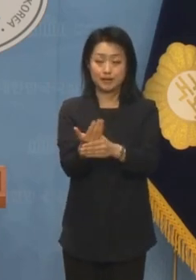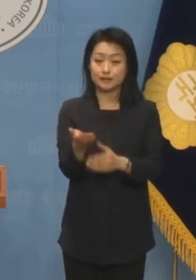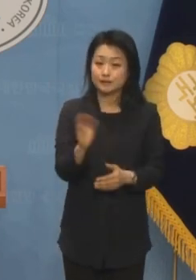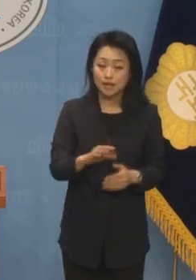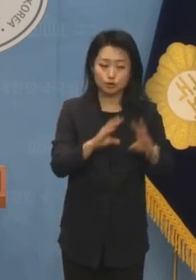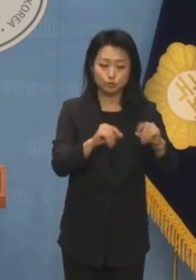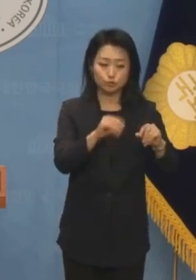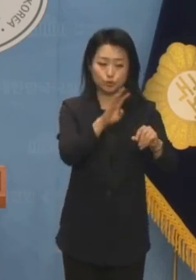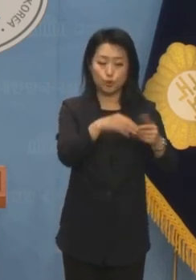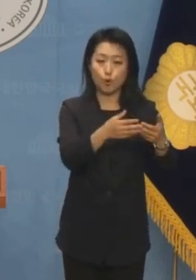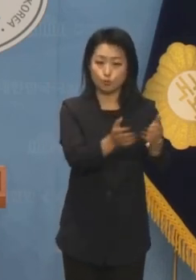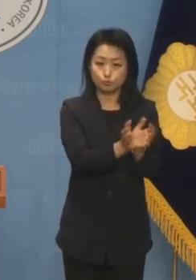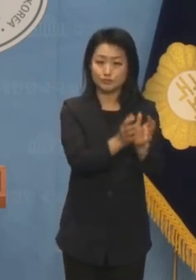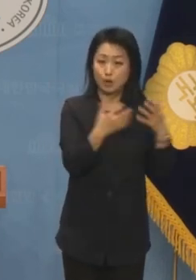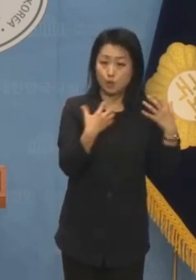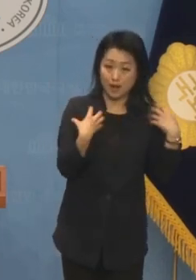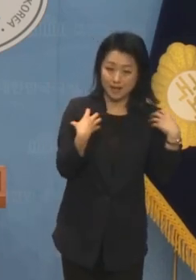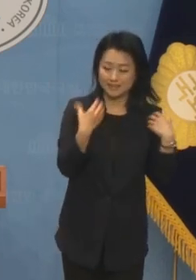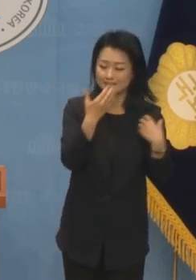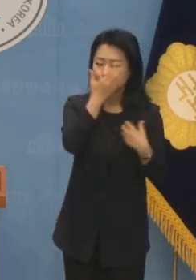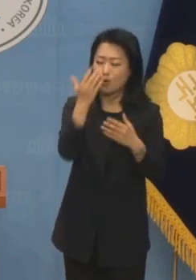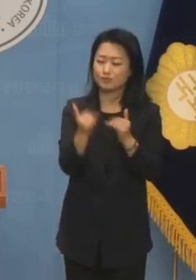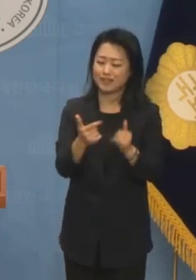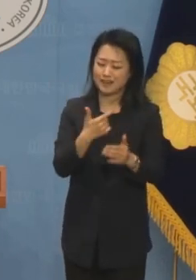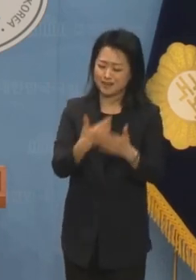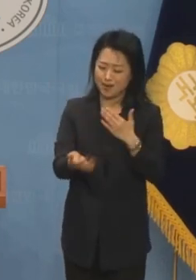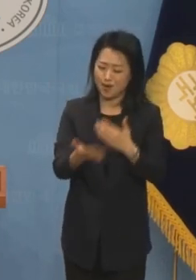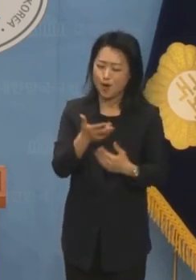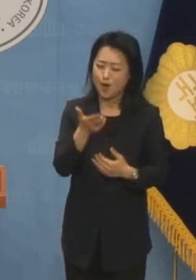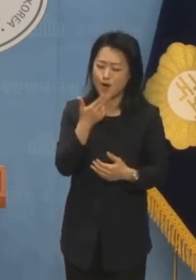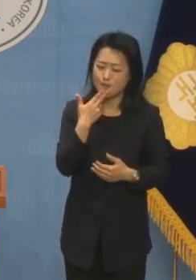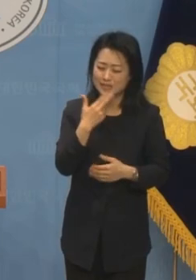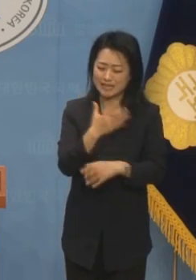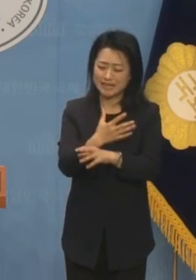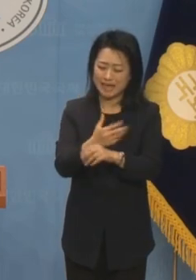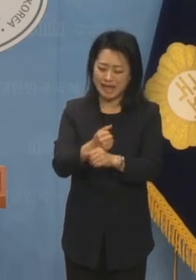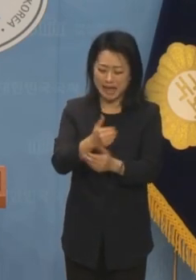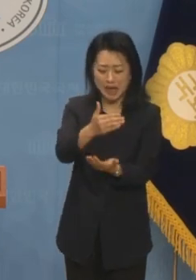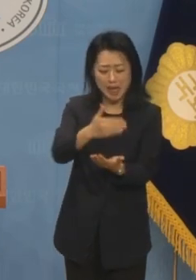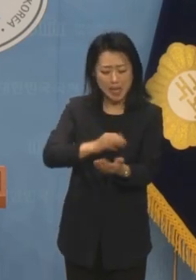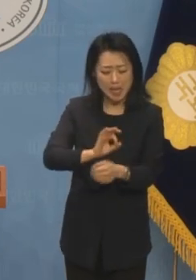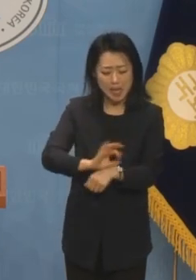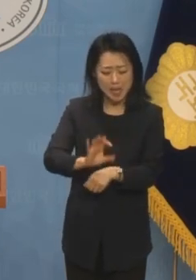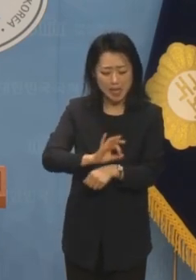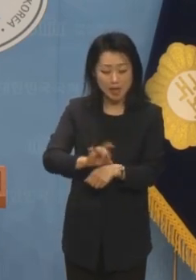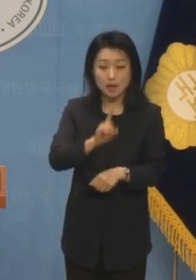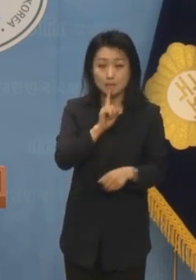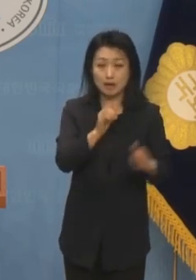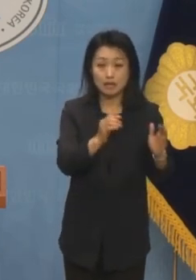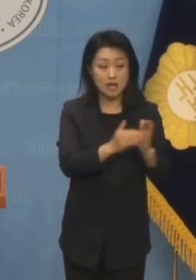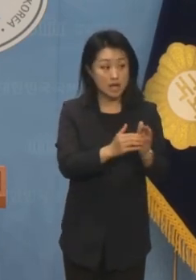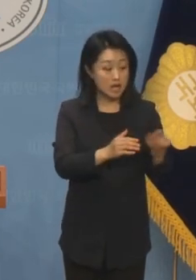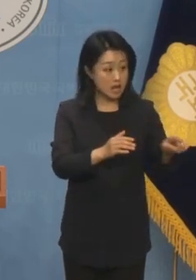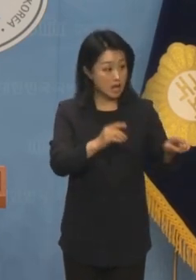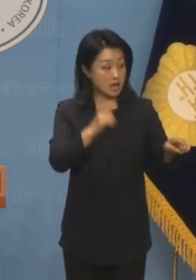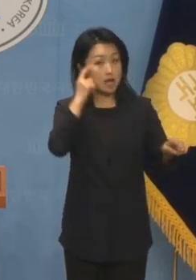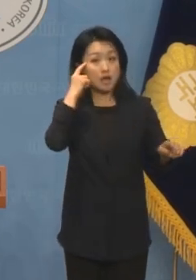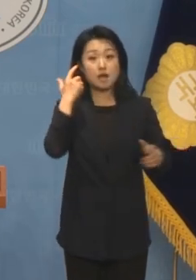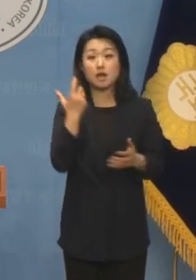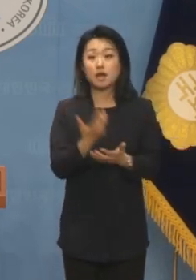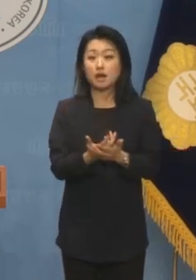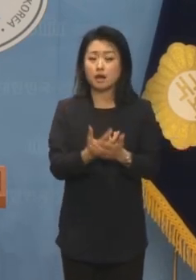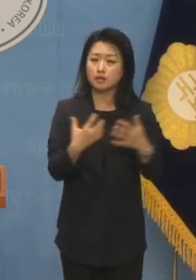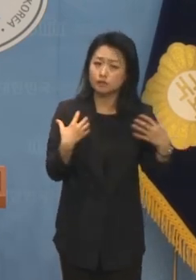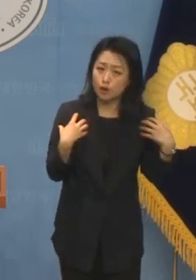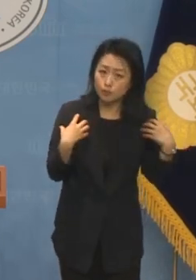장관은 젊은 분들이 경험이 없어 덜렁덜렁 계약한 부분이 있다라는 망언을 내뱉고 정부 여당은